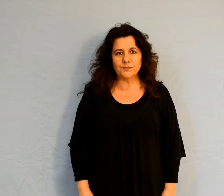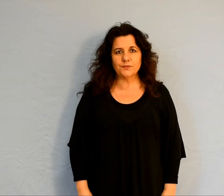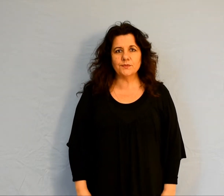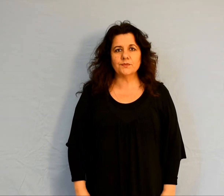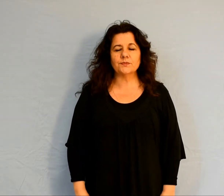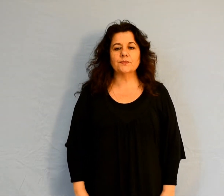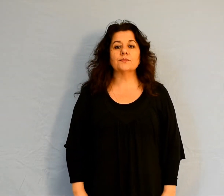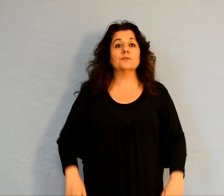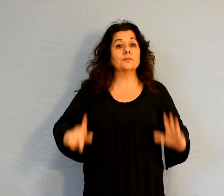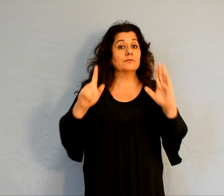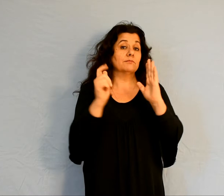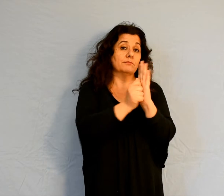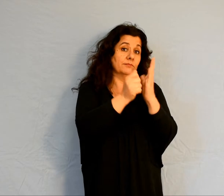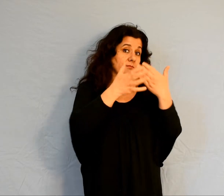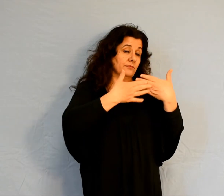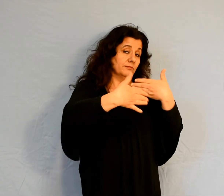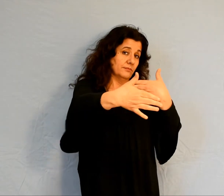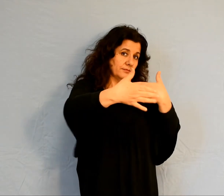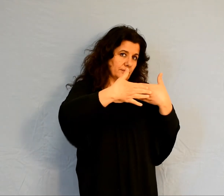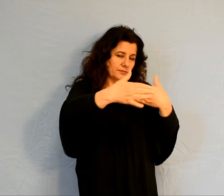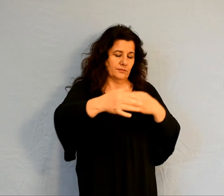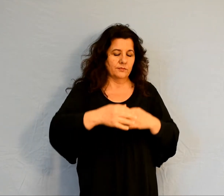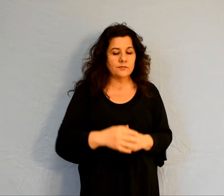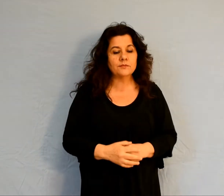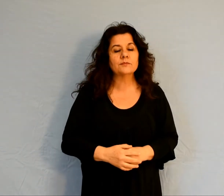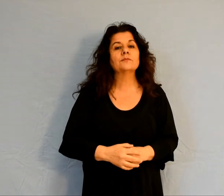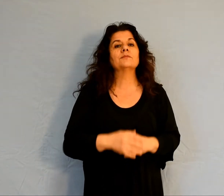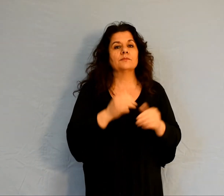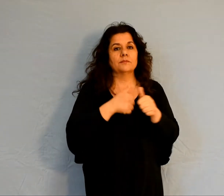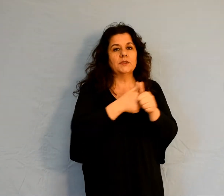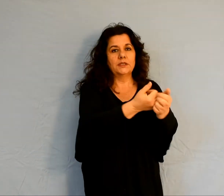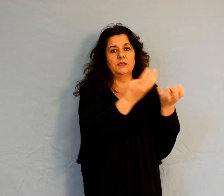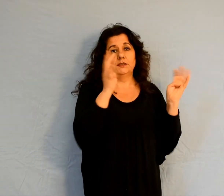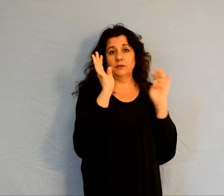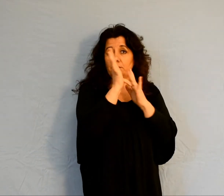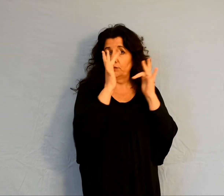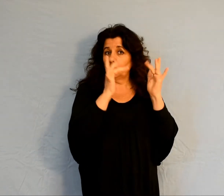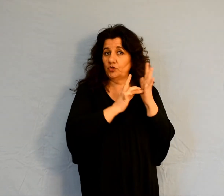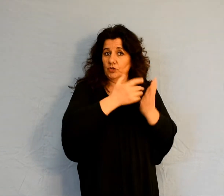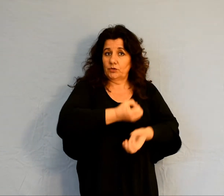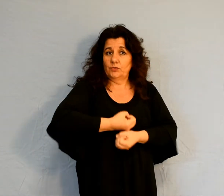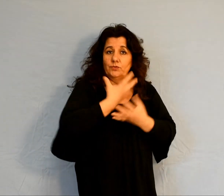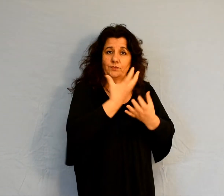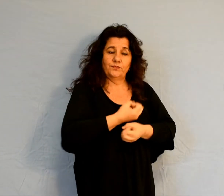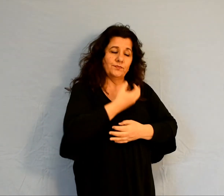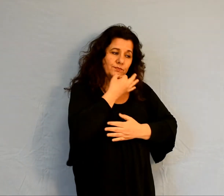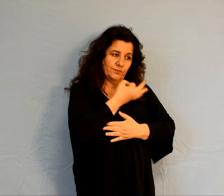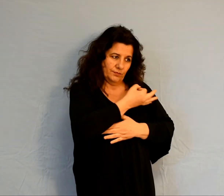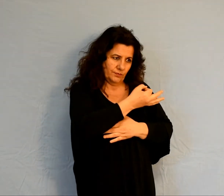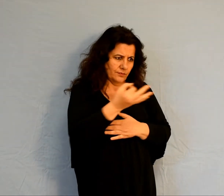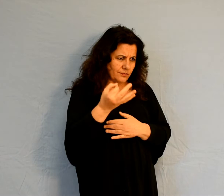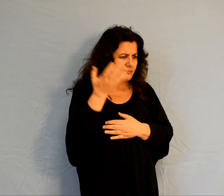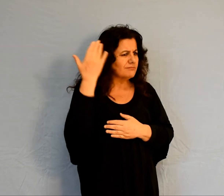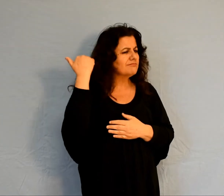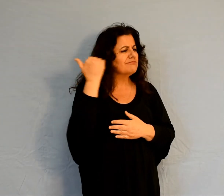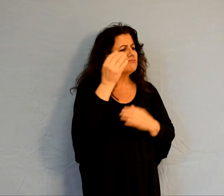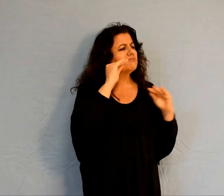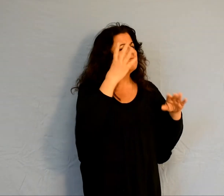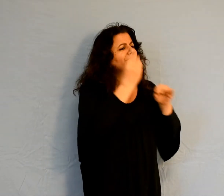En ce temps-là, Jésus disait à ses disciples: Vous avez appris qu'il a été dit œil pour œil et